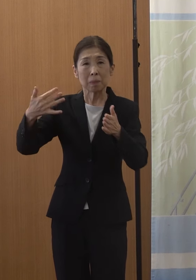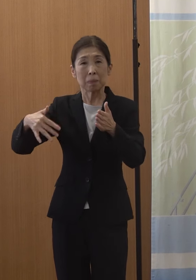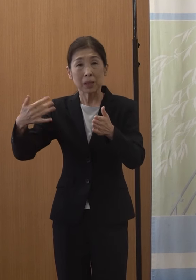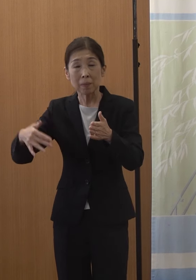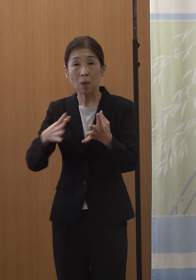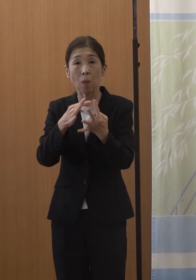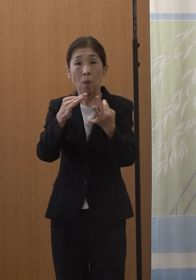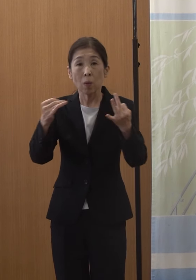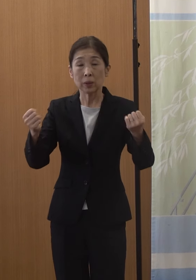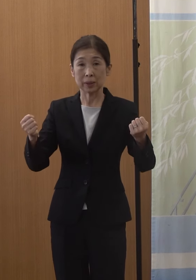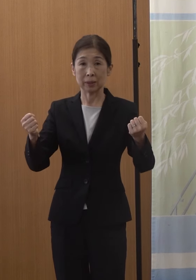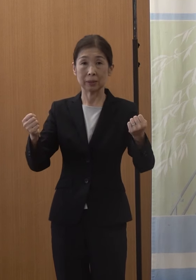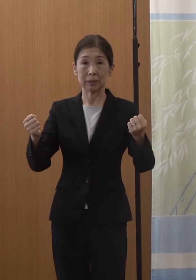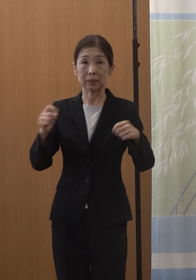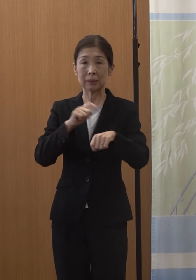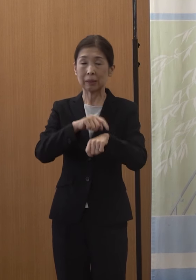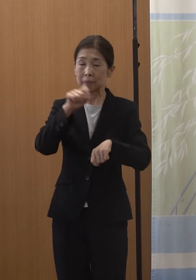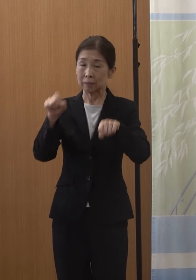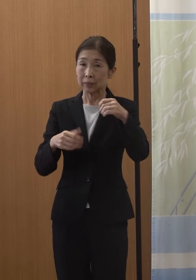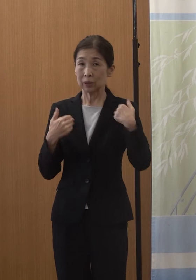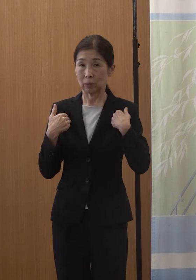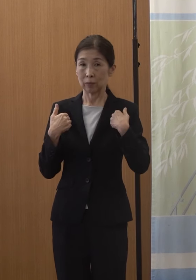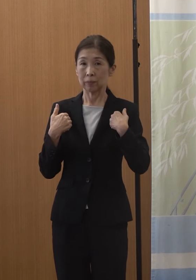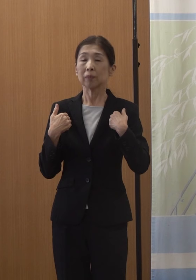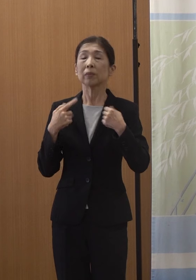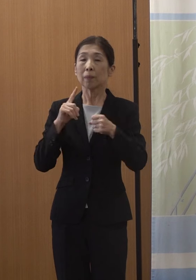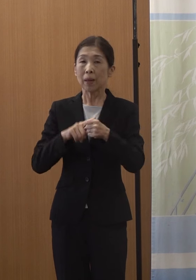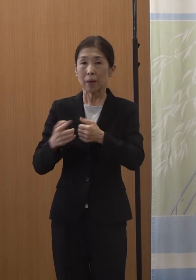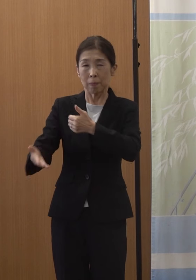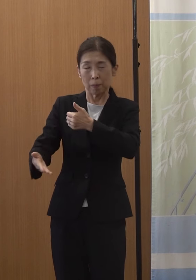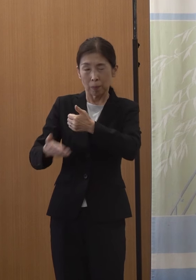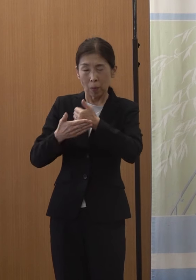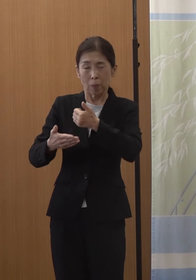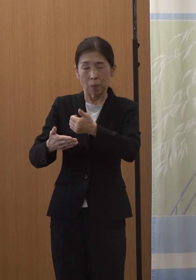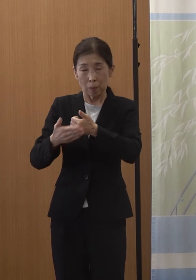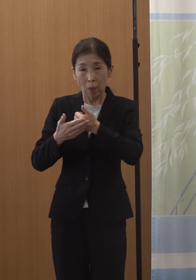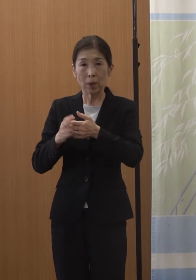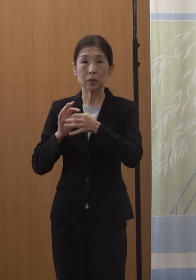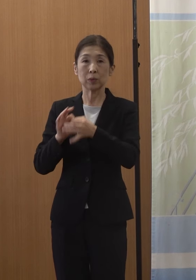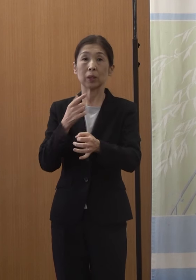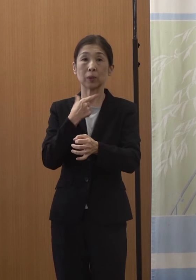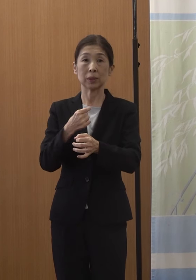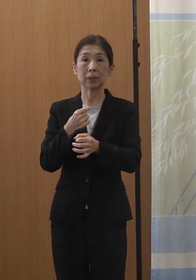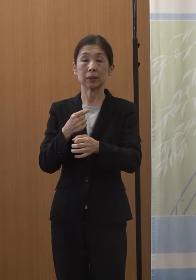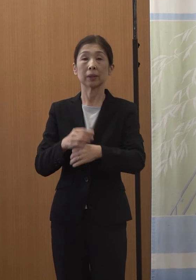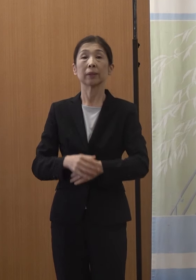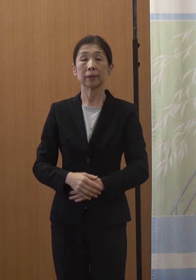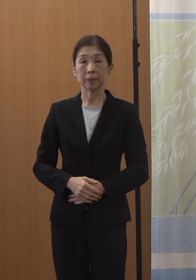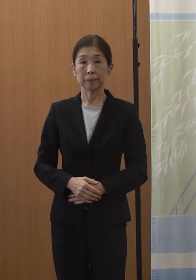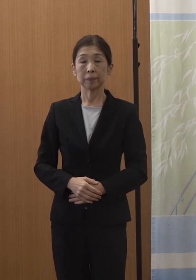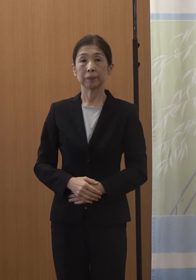中で、力強い支援をいただきたいというのが一つ目であります。そして、